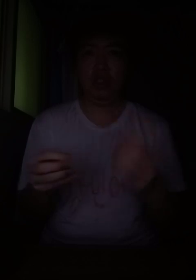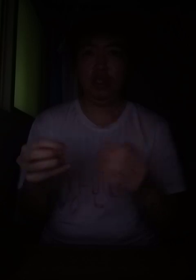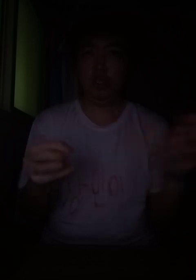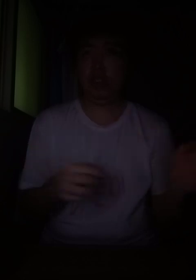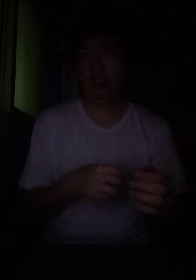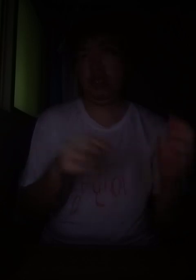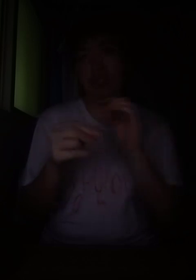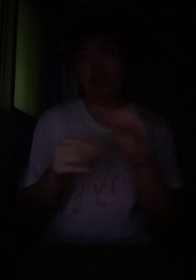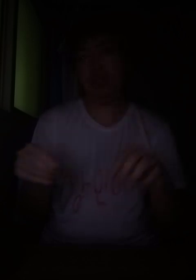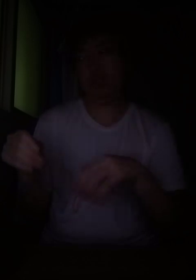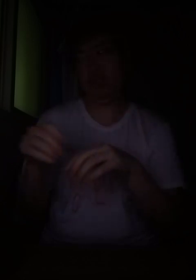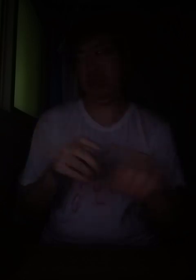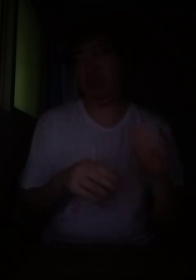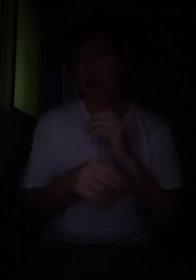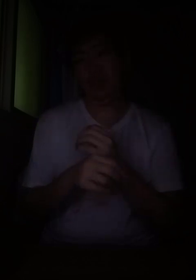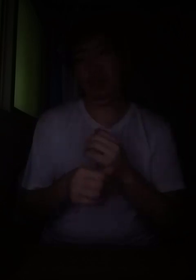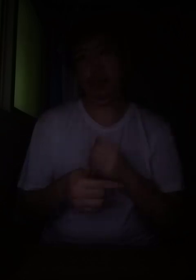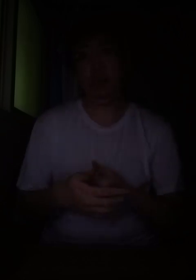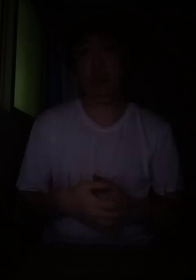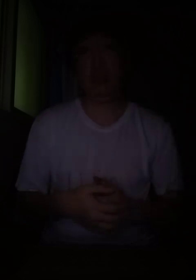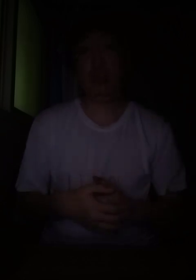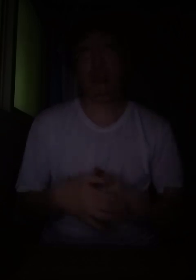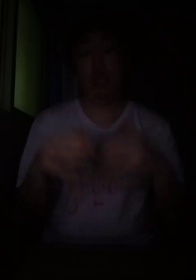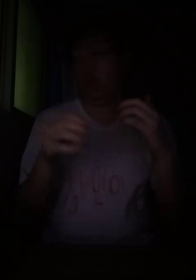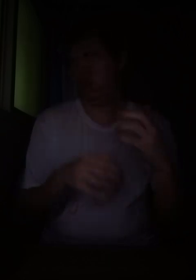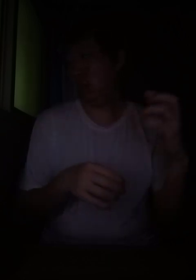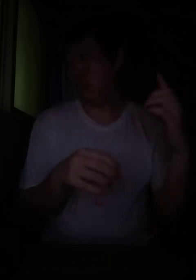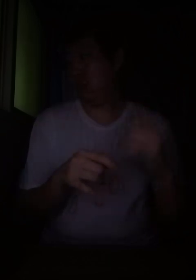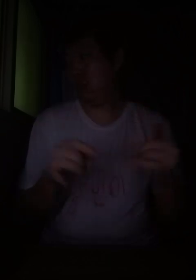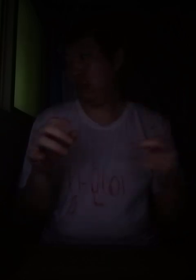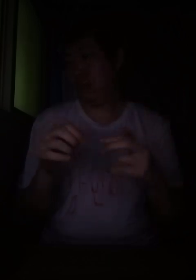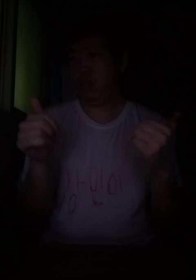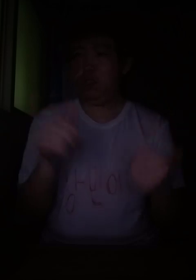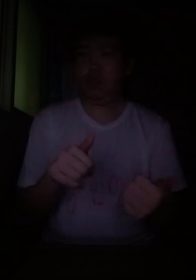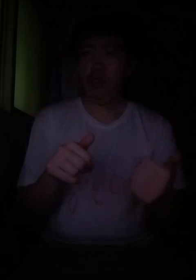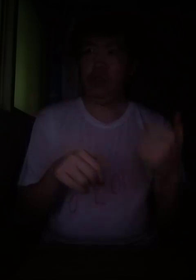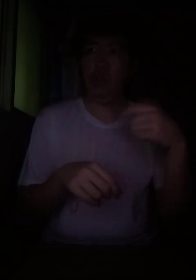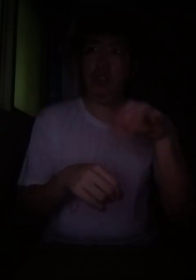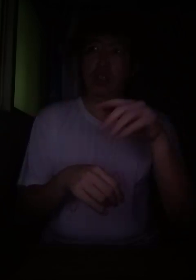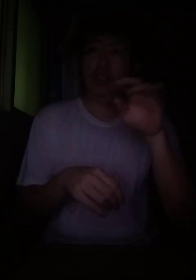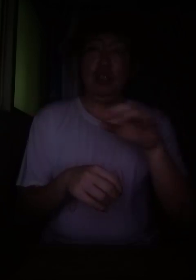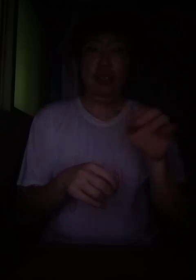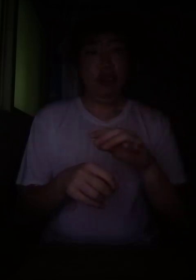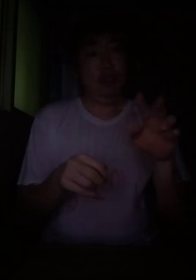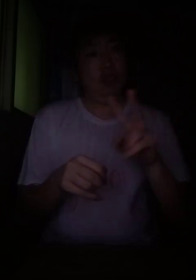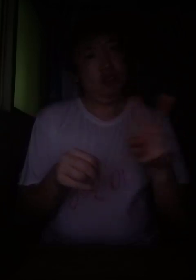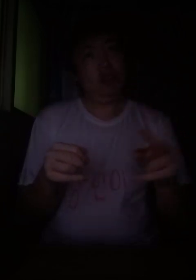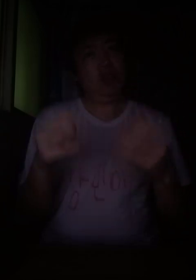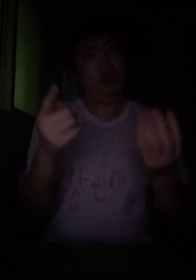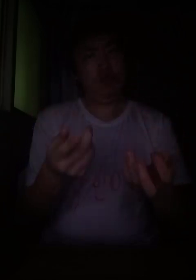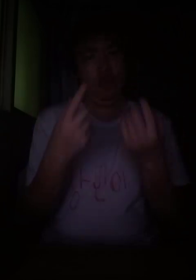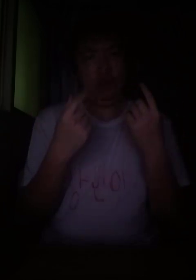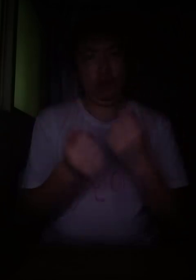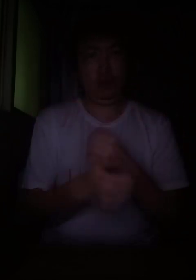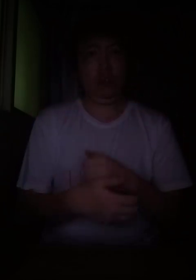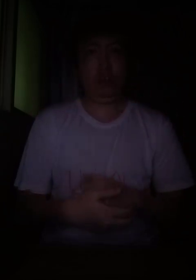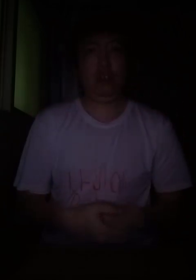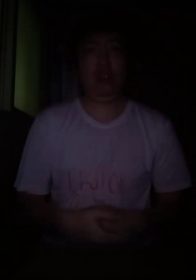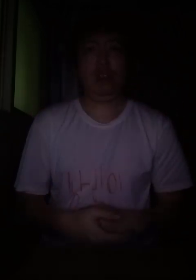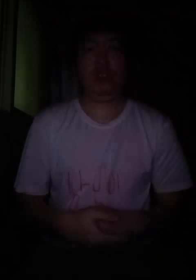폭포처럼 쏟아졌습니다. 이 두 곳 아파트에서만 8명이 숨졌고 기적적으로 2명이 구조됐습니다. MBC 뉴스